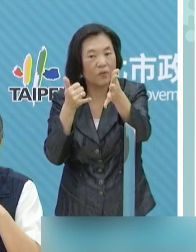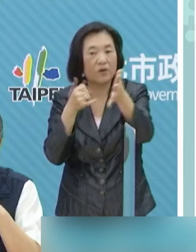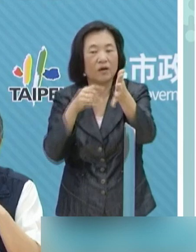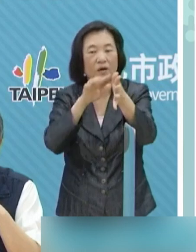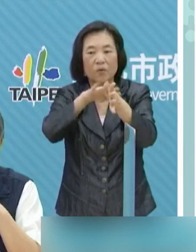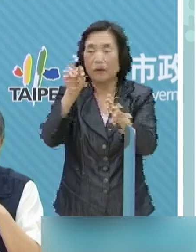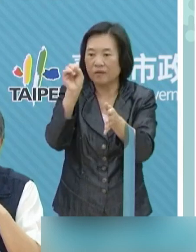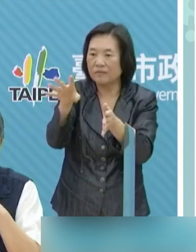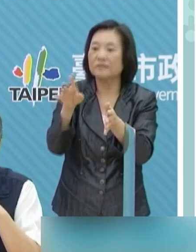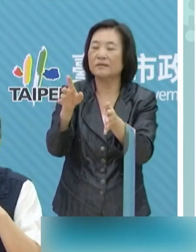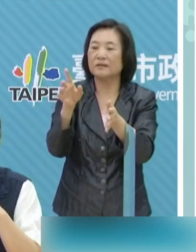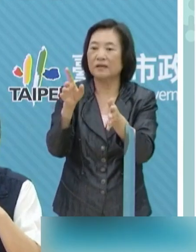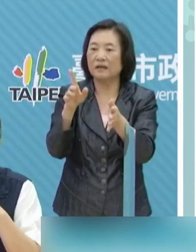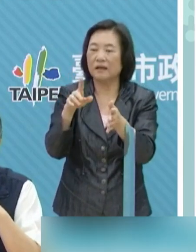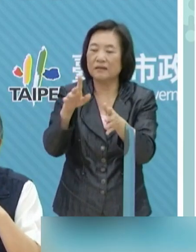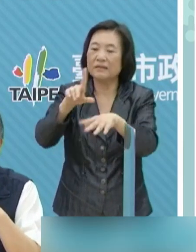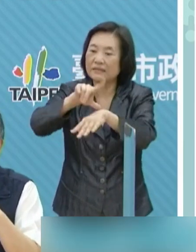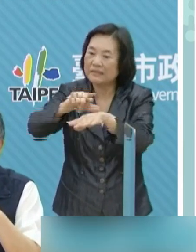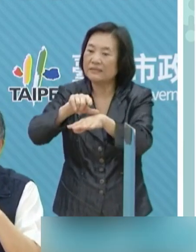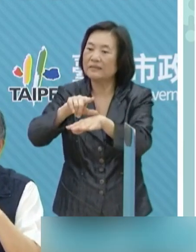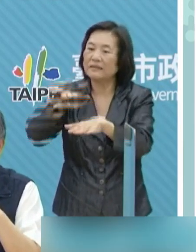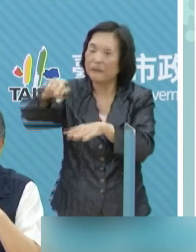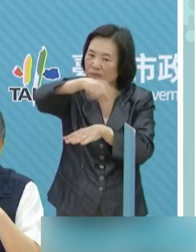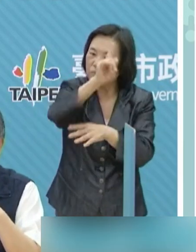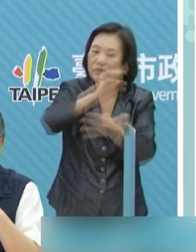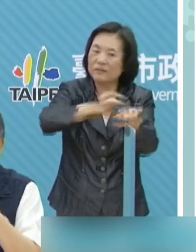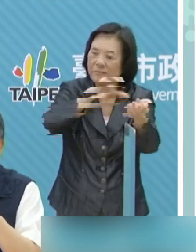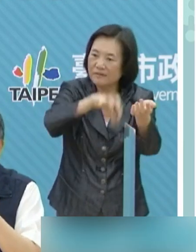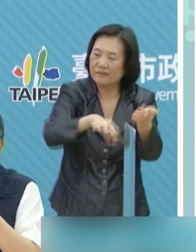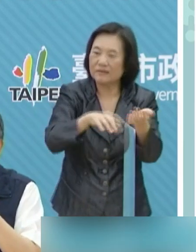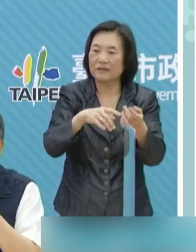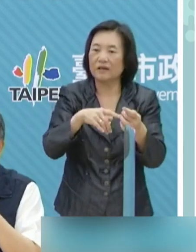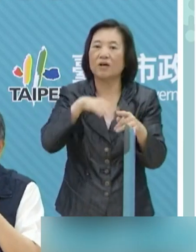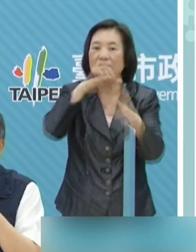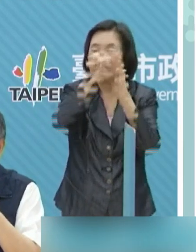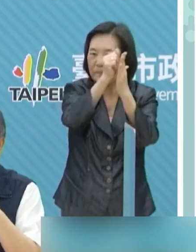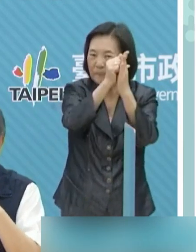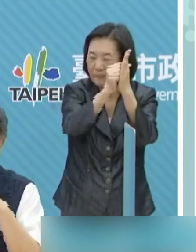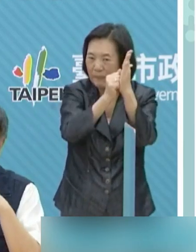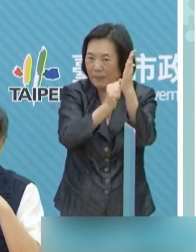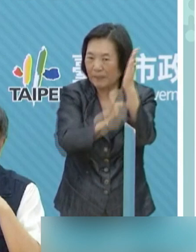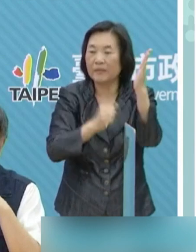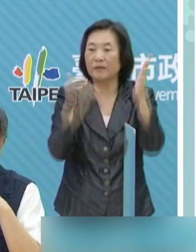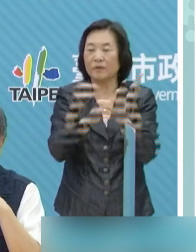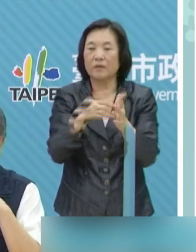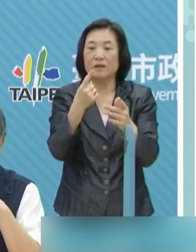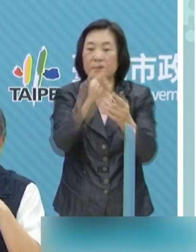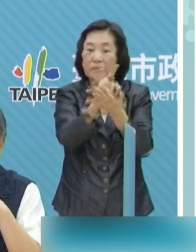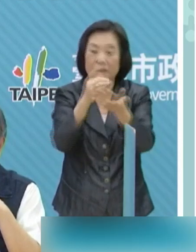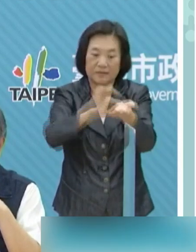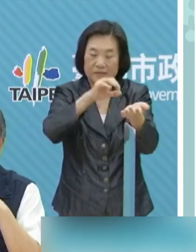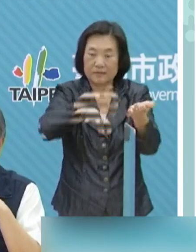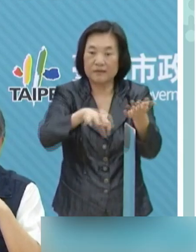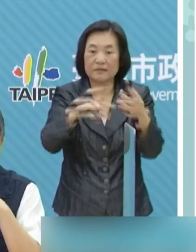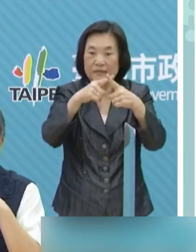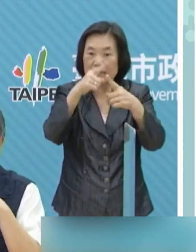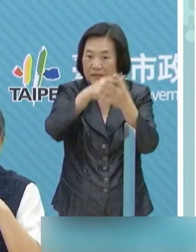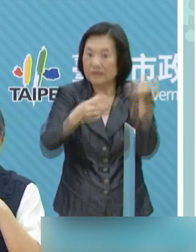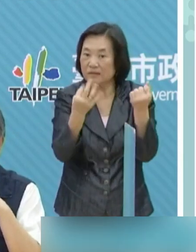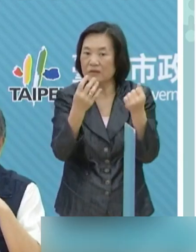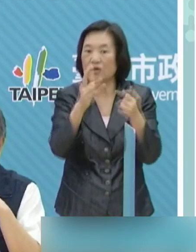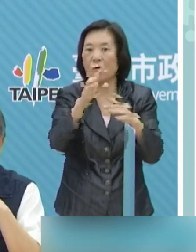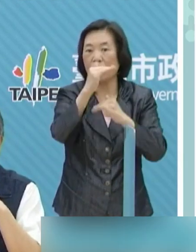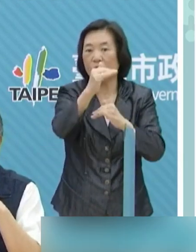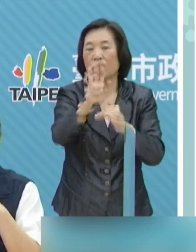设定好，你打电话来，我们就开始分配，啊，如果因为我也不晓得到底住在台北